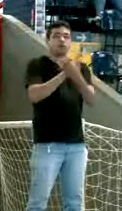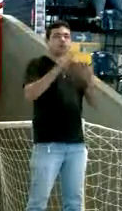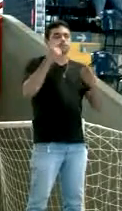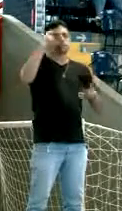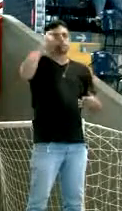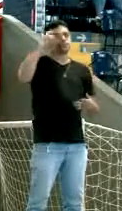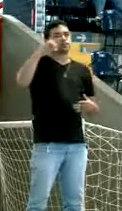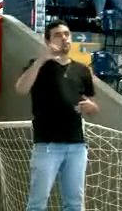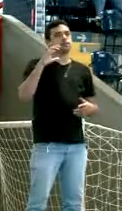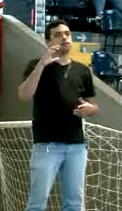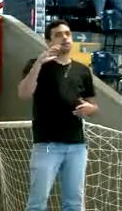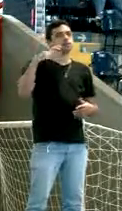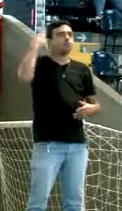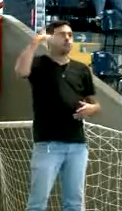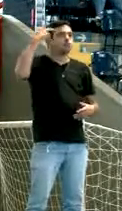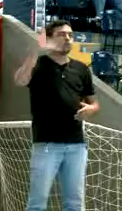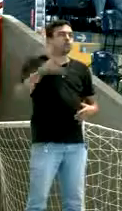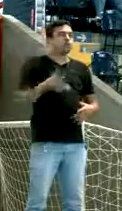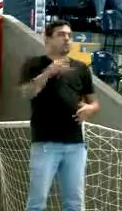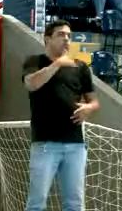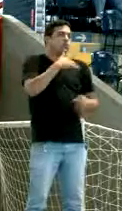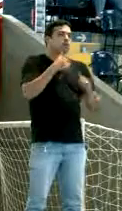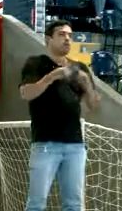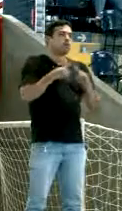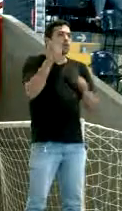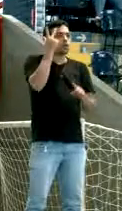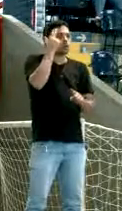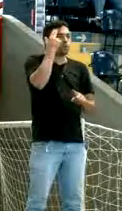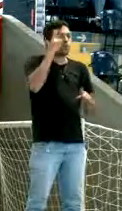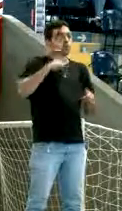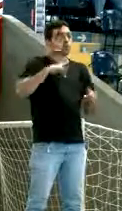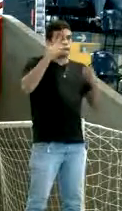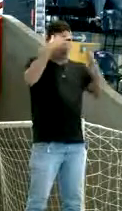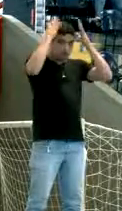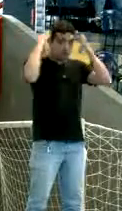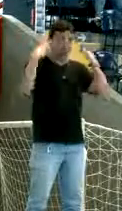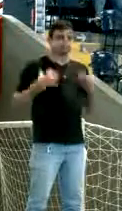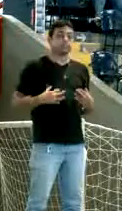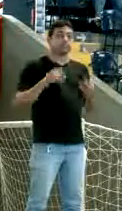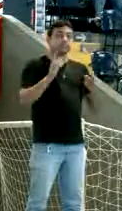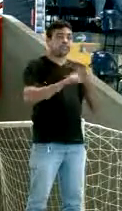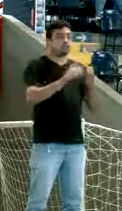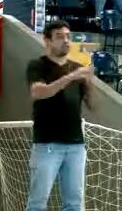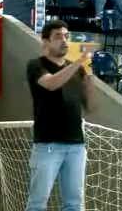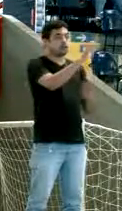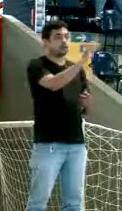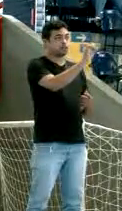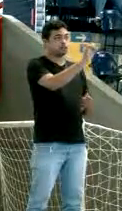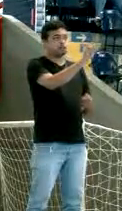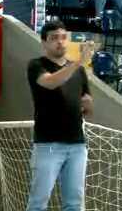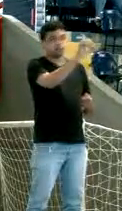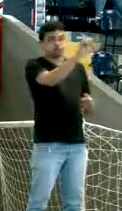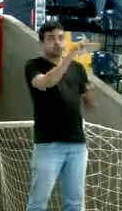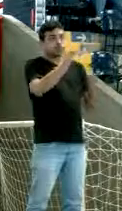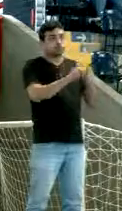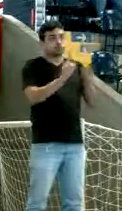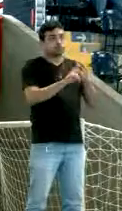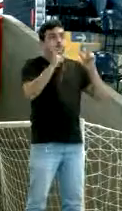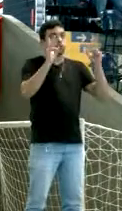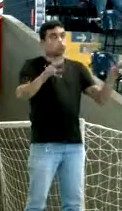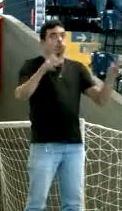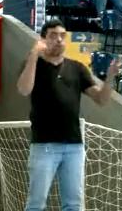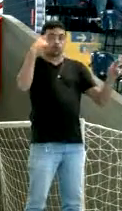música romântica, mas não era. Porque na época eram comuns os cabelos compridos. E os de Caetano Veloso, especificamente, eram